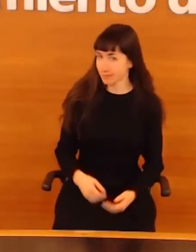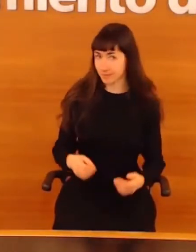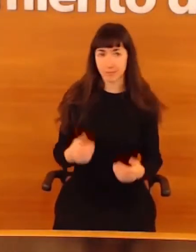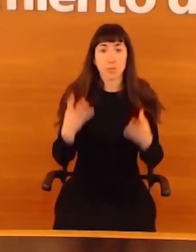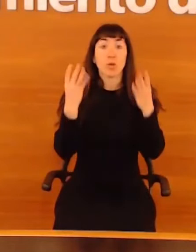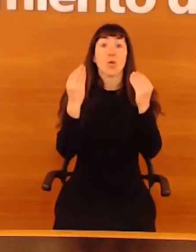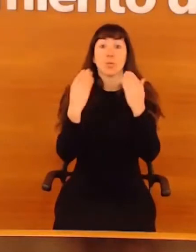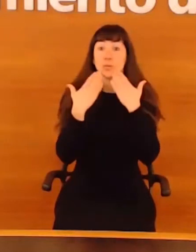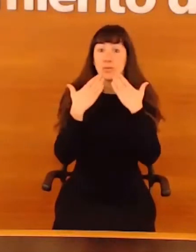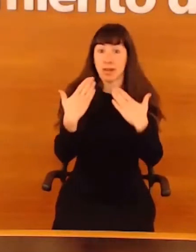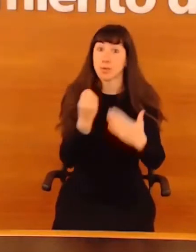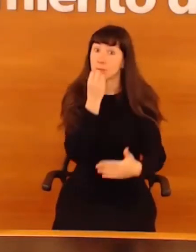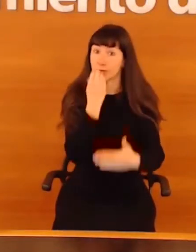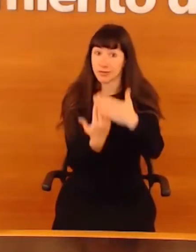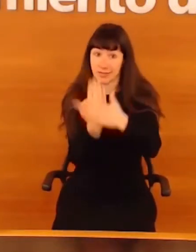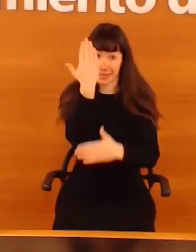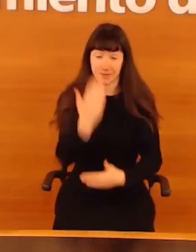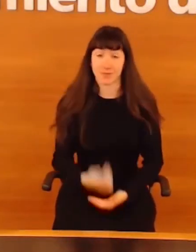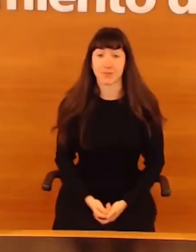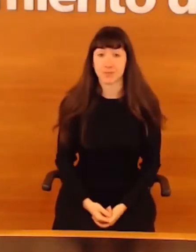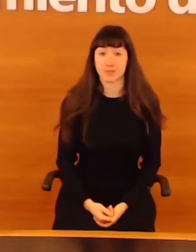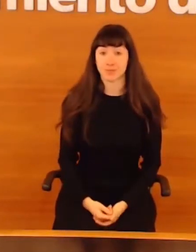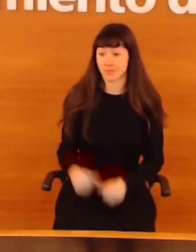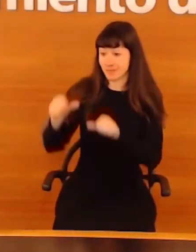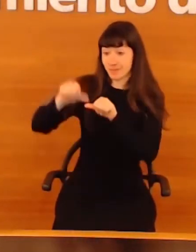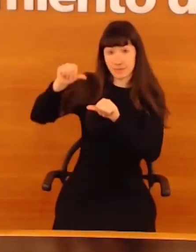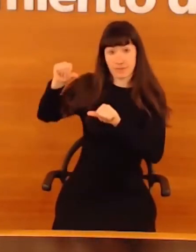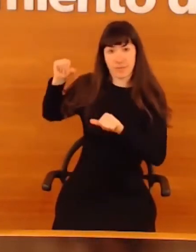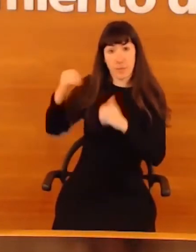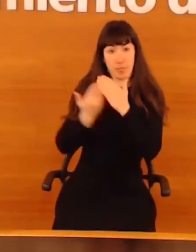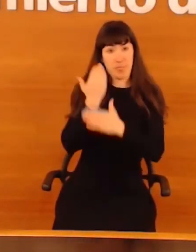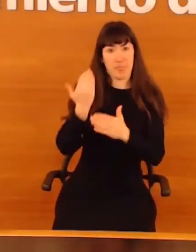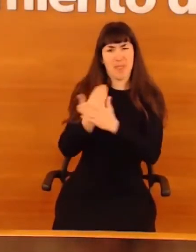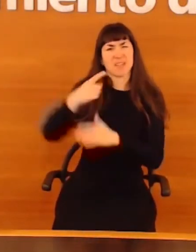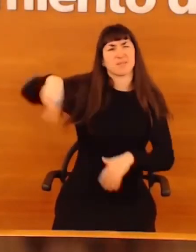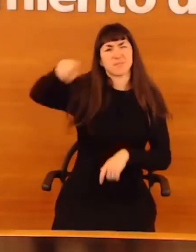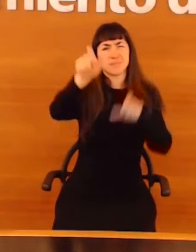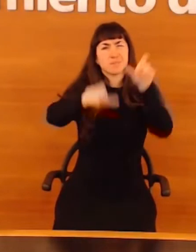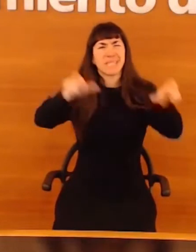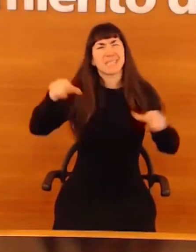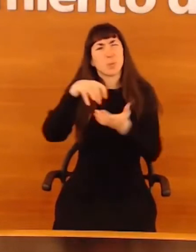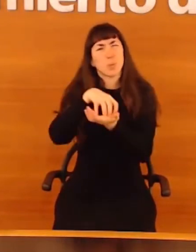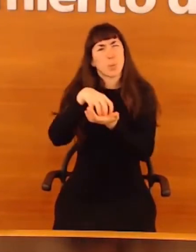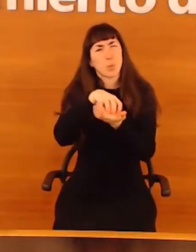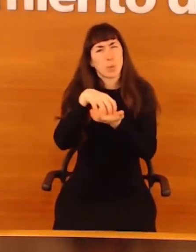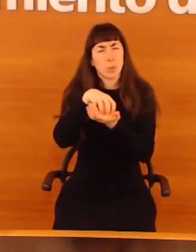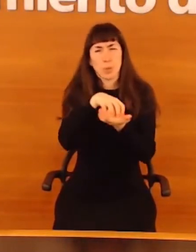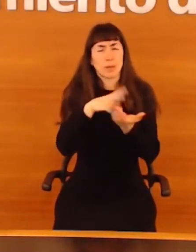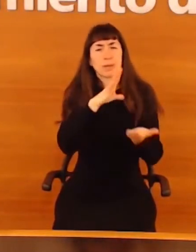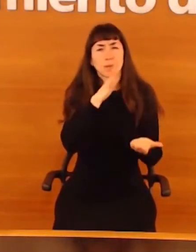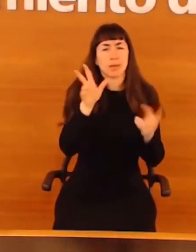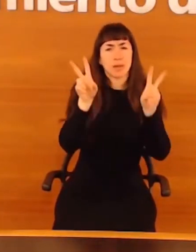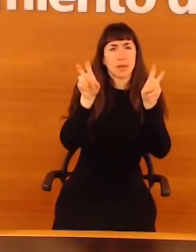Muchas gracias, buenos días. En estos días se han generado dudas en la ciudadanía respecto a las